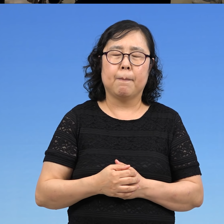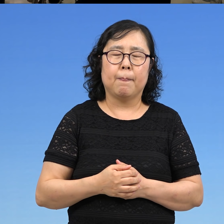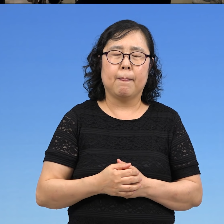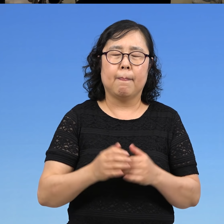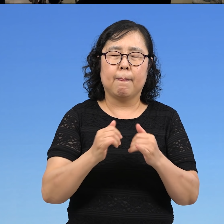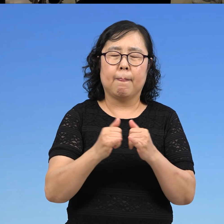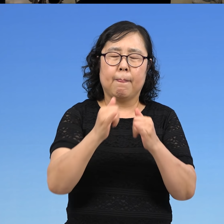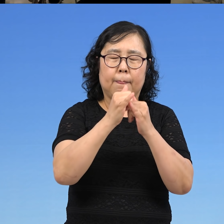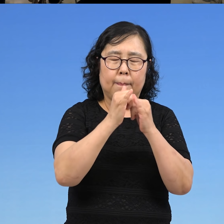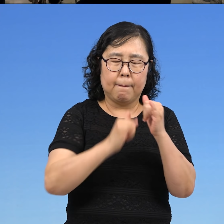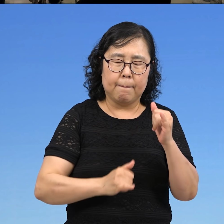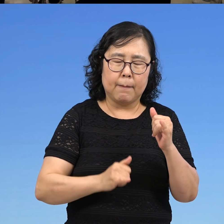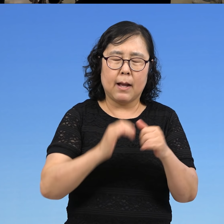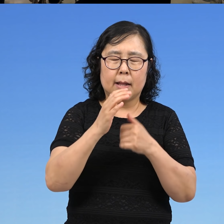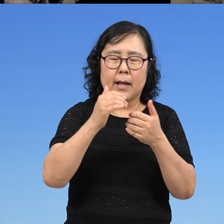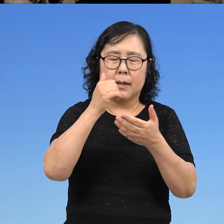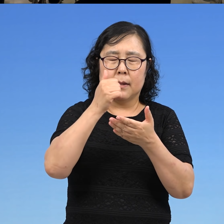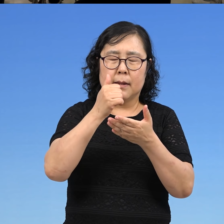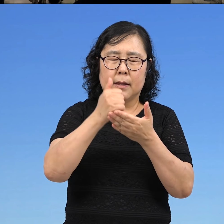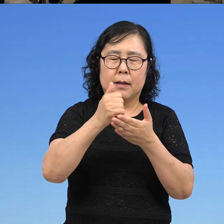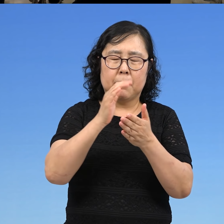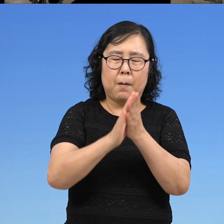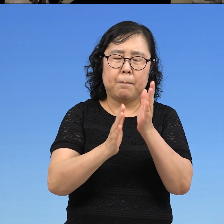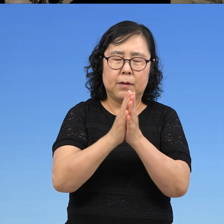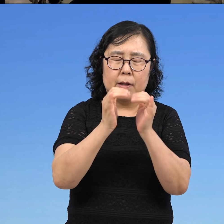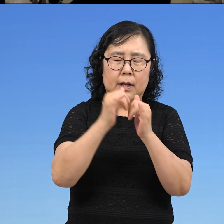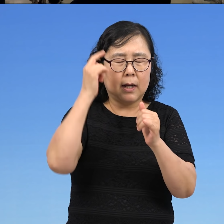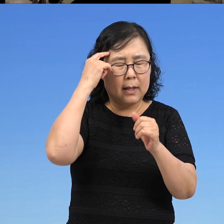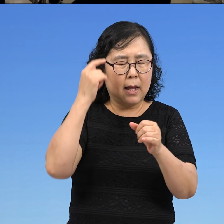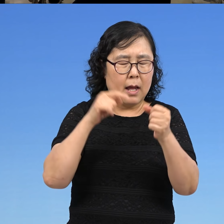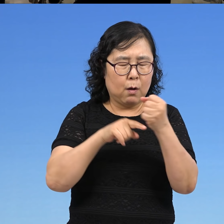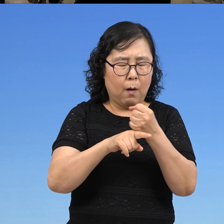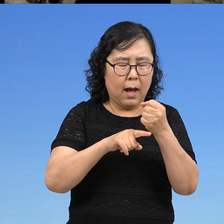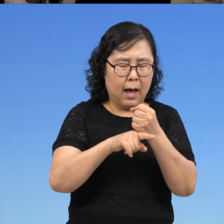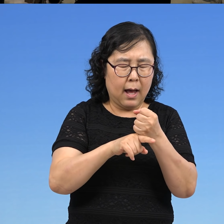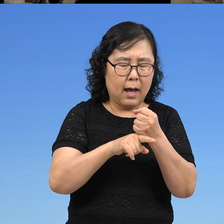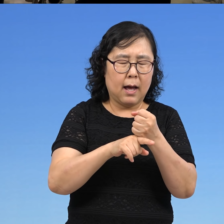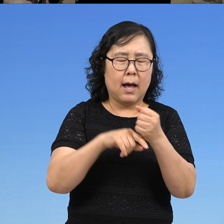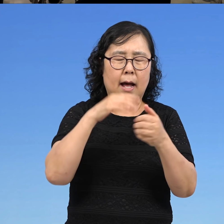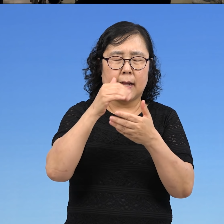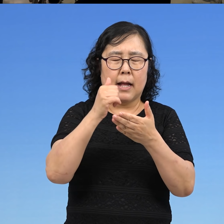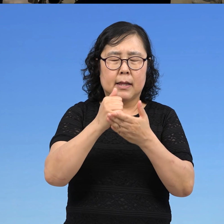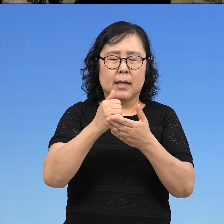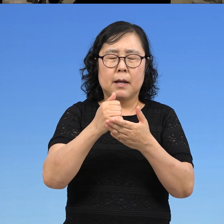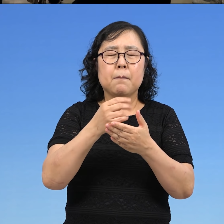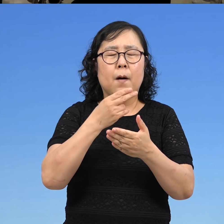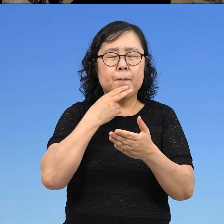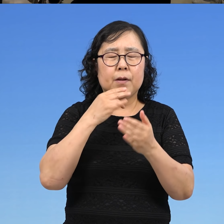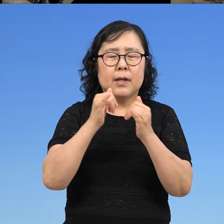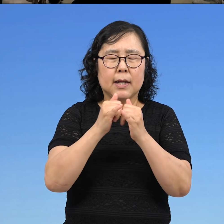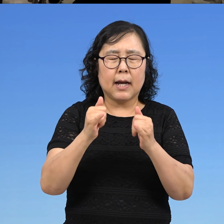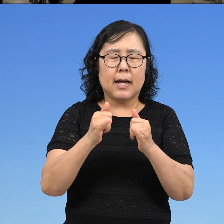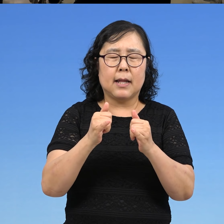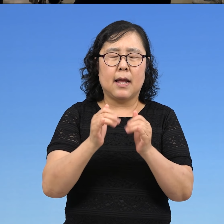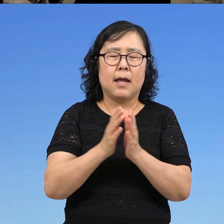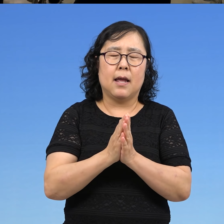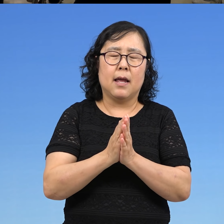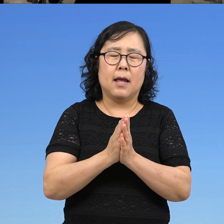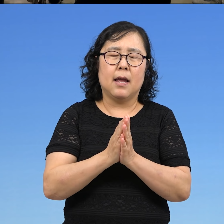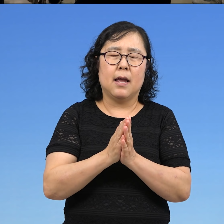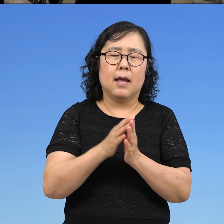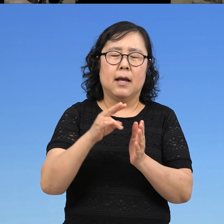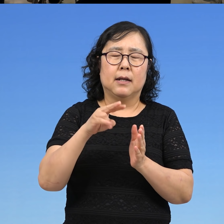하나님 없는 읽는 역상 하나님의 방향이 년에 화남 간암이 없느 인연이 시도 드린